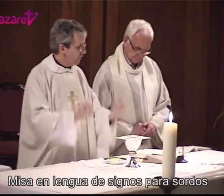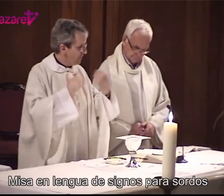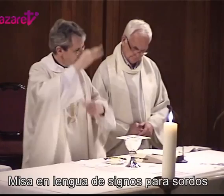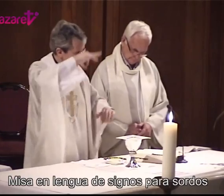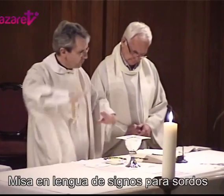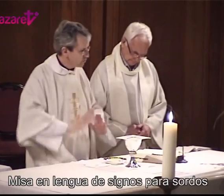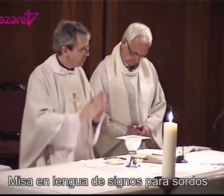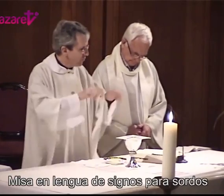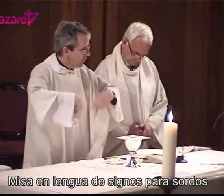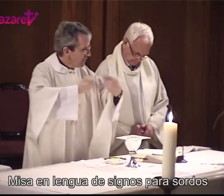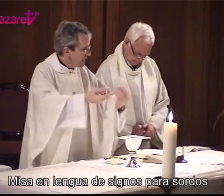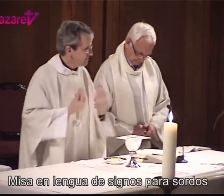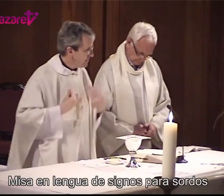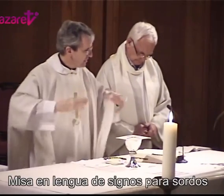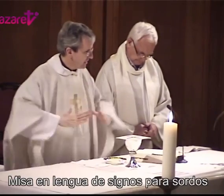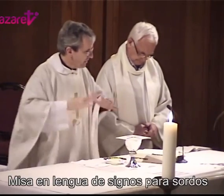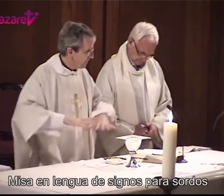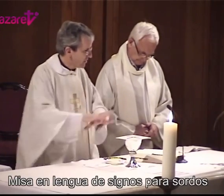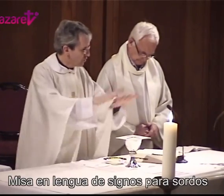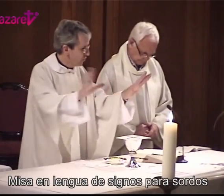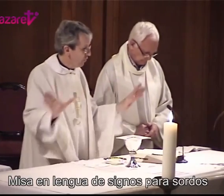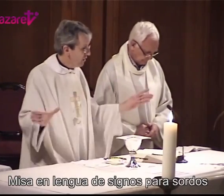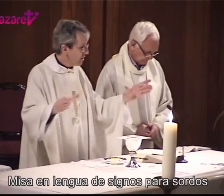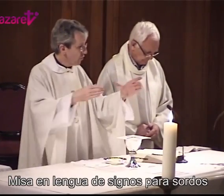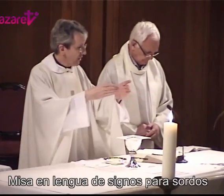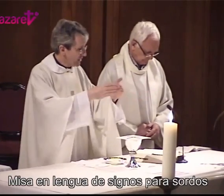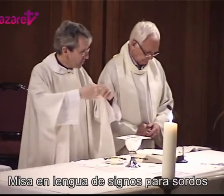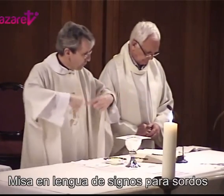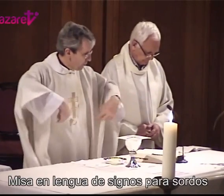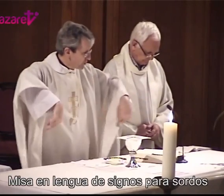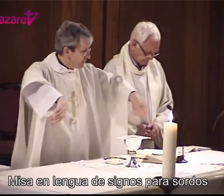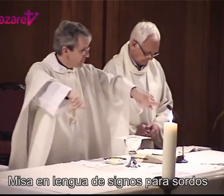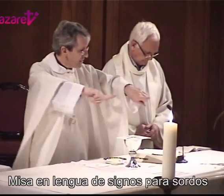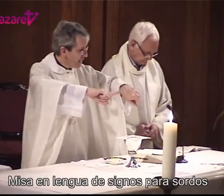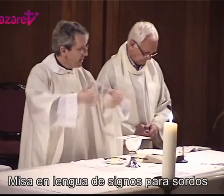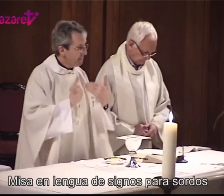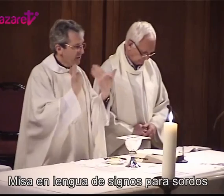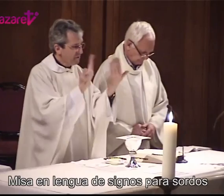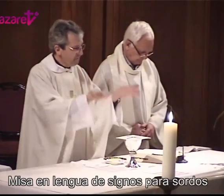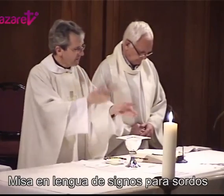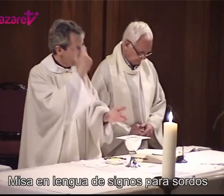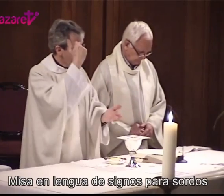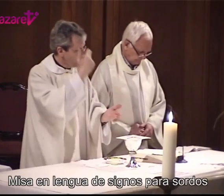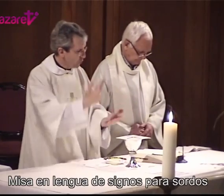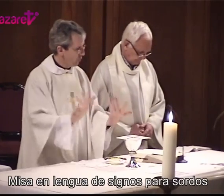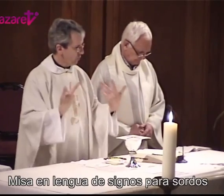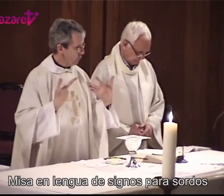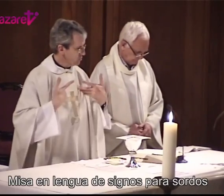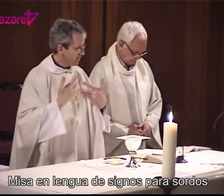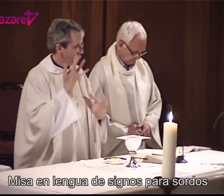del Espíritu Santo, das vida y santificas todo, y congregas a tu pueblo sin cesar, para que ofrezca en tu honor un sacrificio